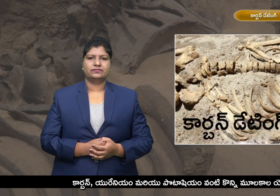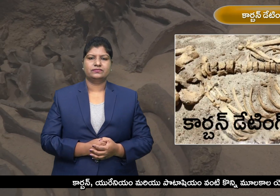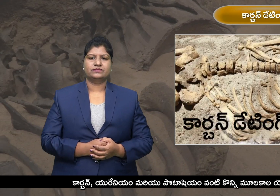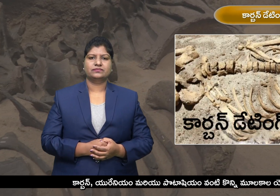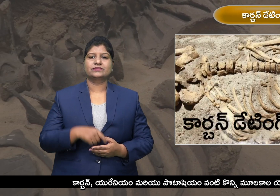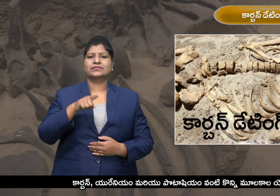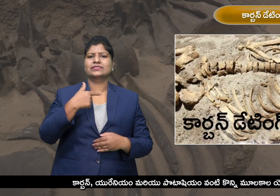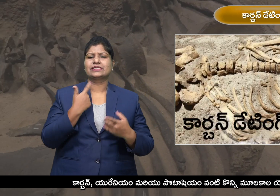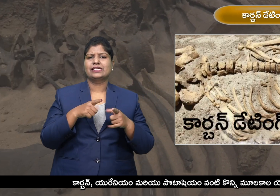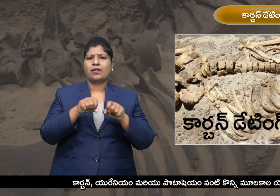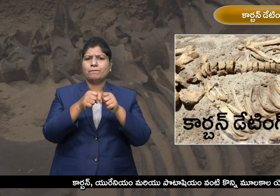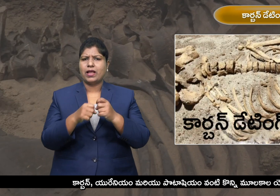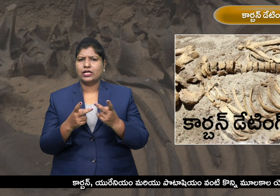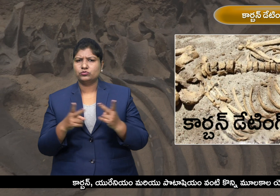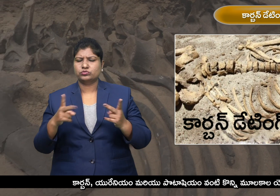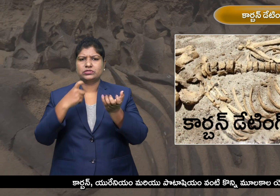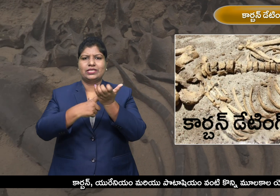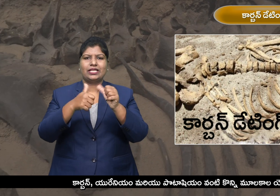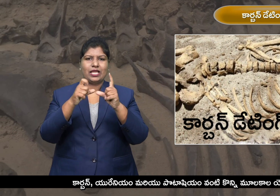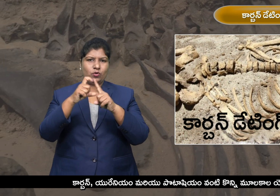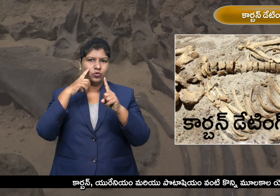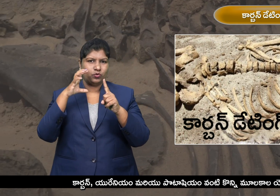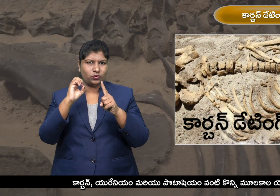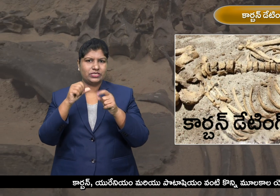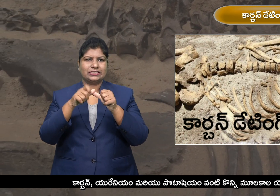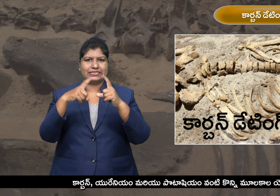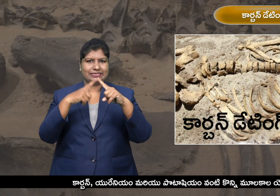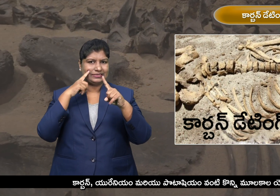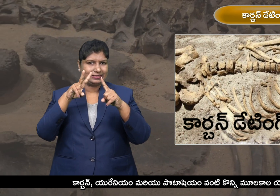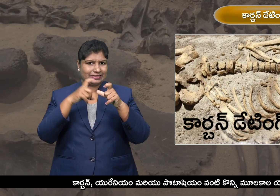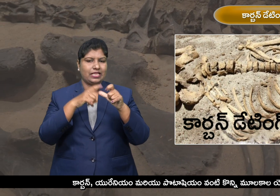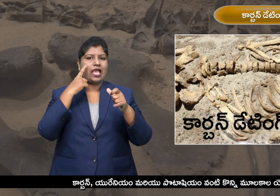కార్బన్, యురేనియం మరియు పొటాషియం వంటి కొన్ని మూలకాల యొక్క